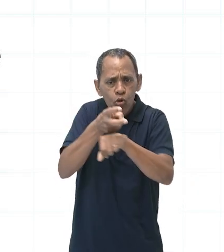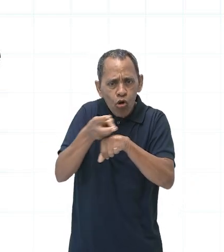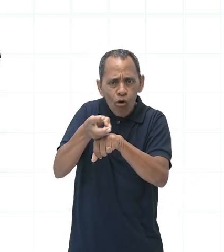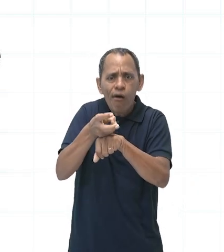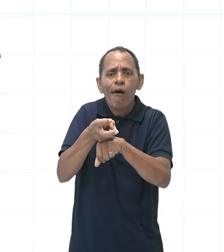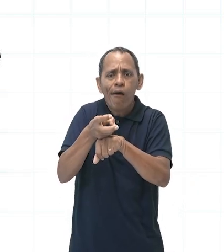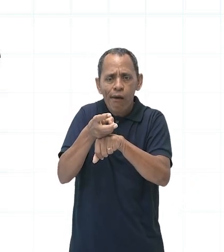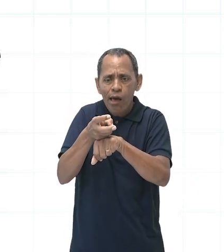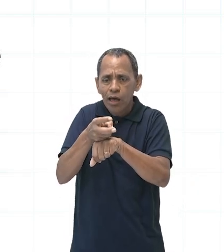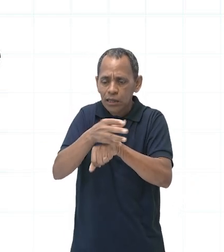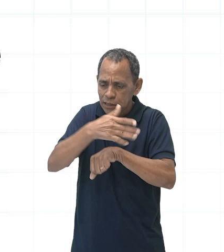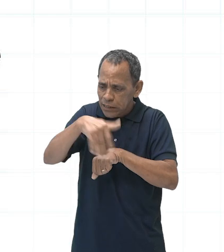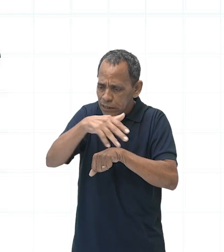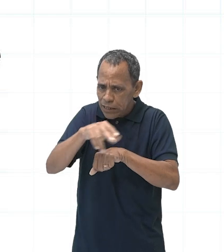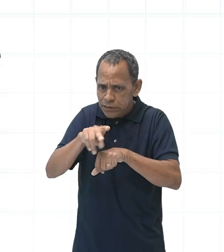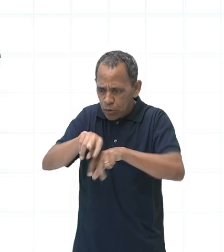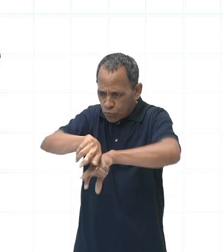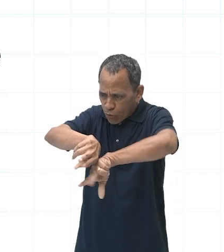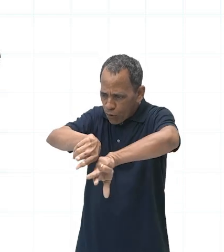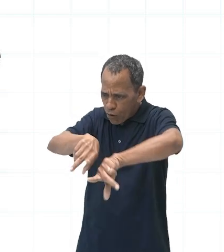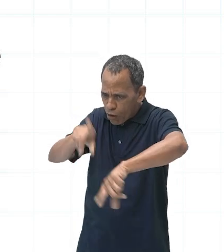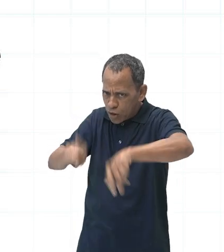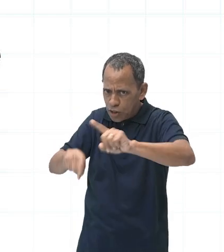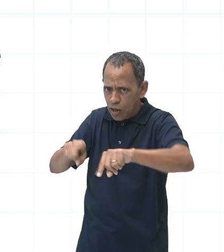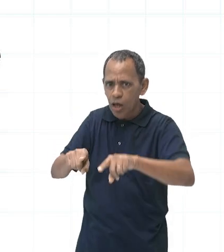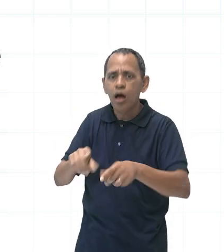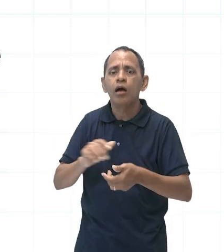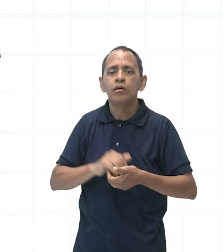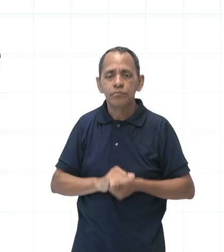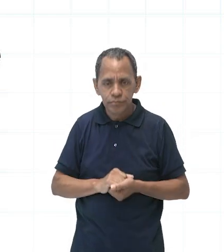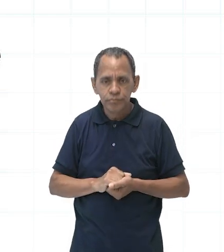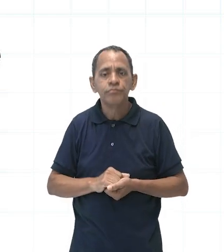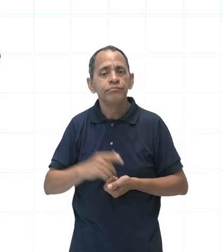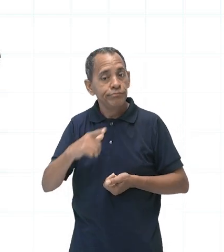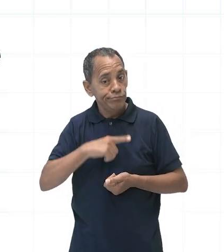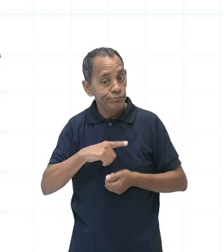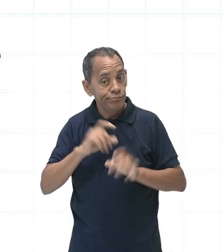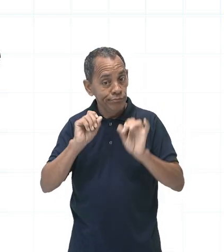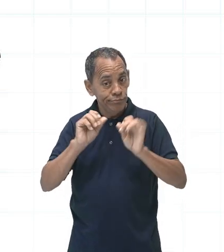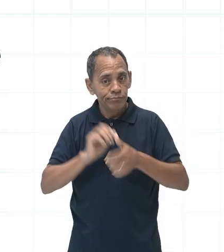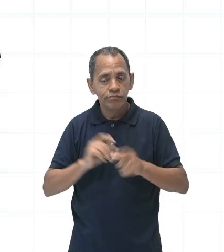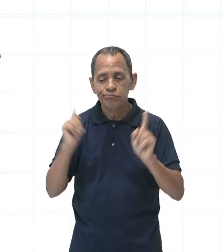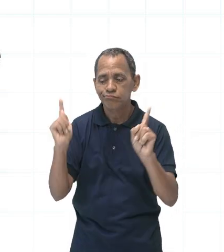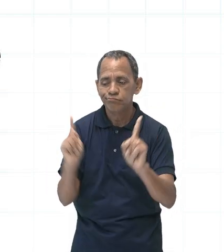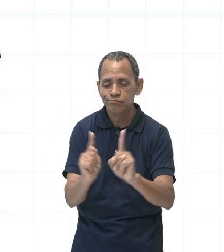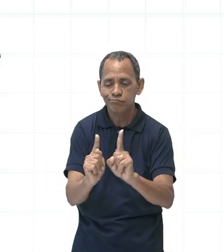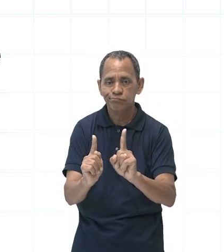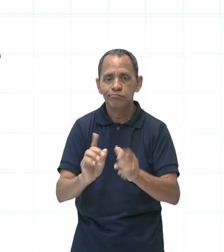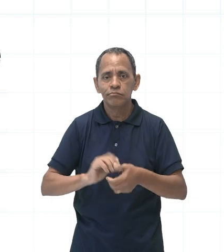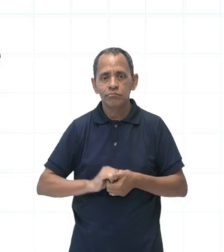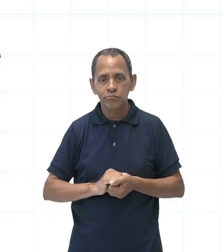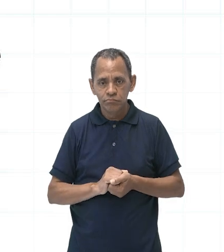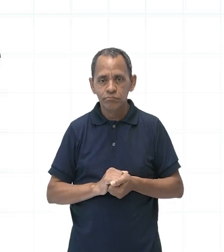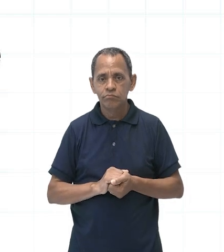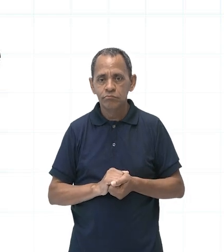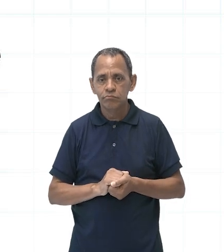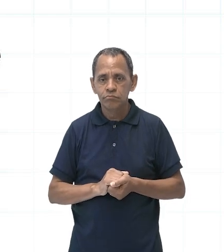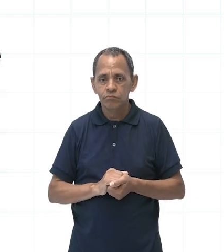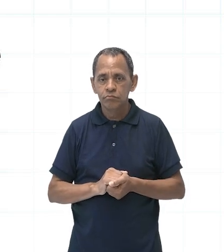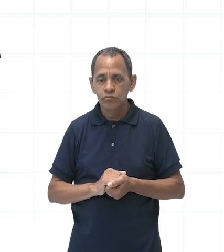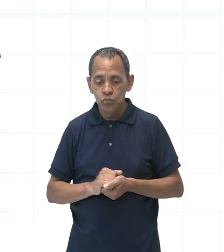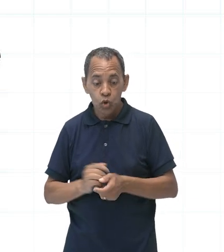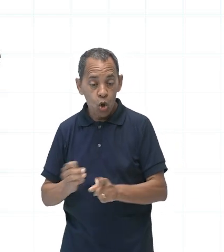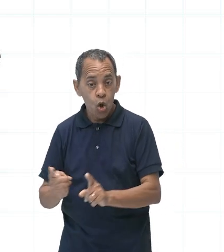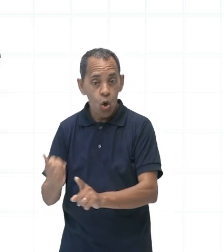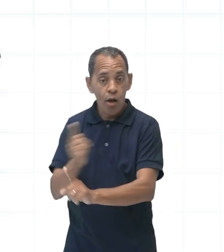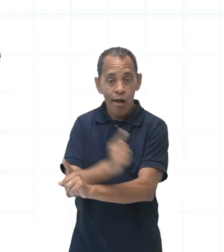ambientes naturais e está fazendo com que as áreas de preservação fiquem menores. E aí, do outro lado, a gente